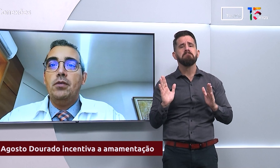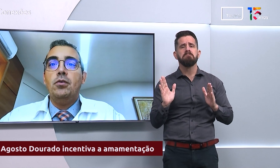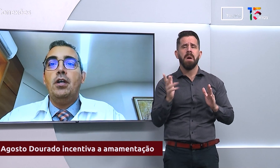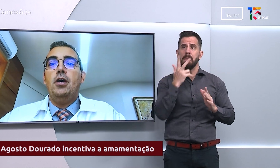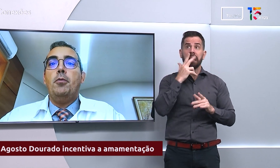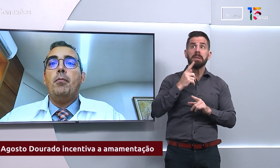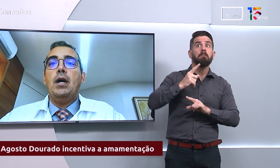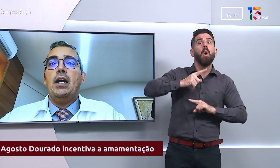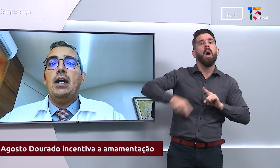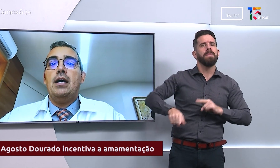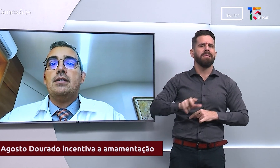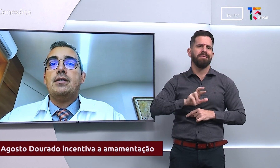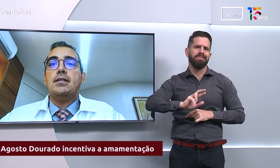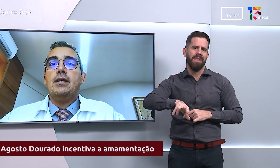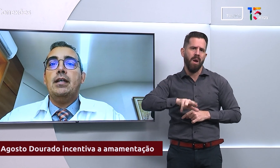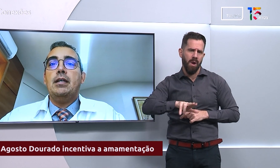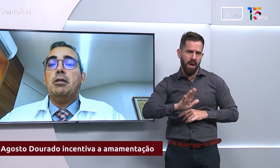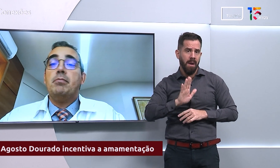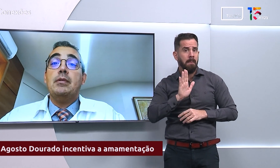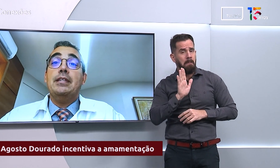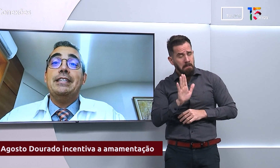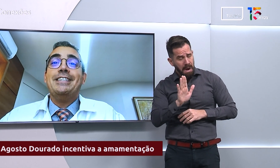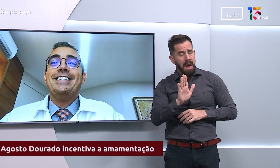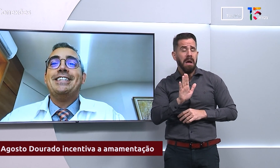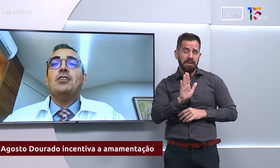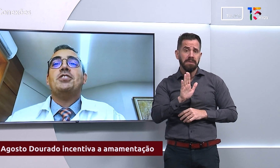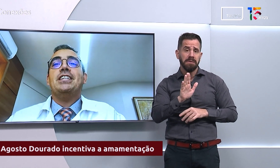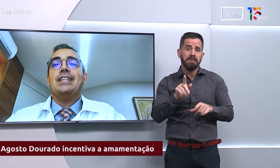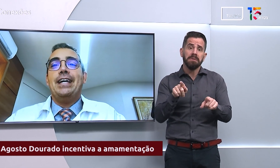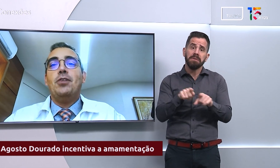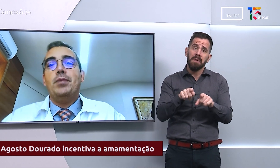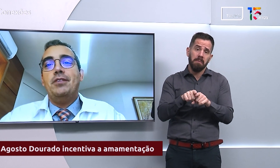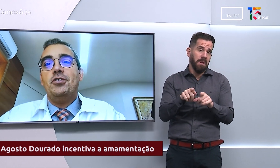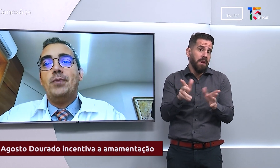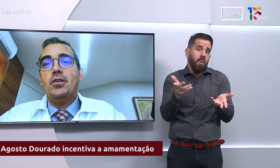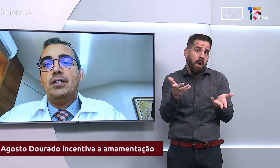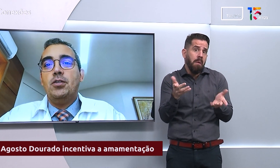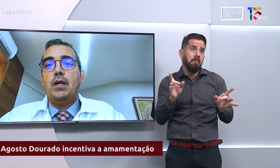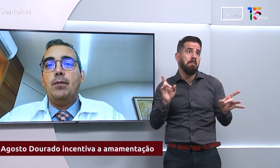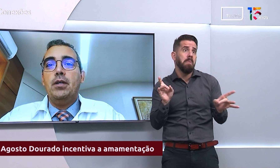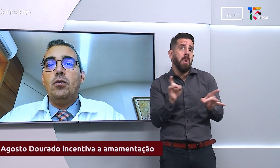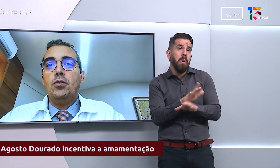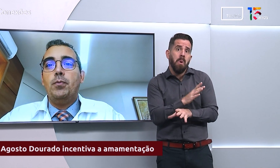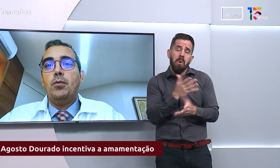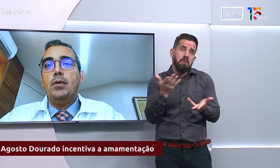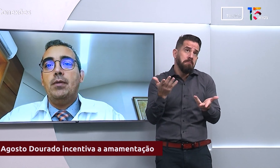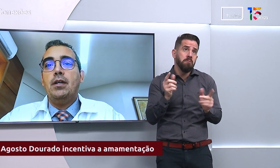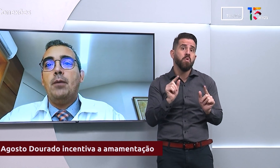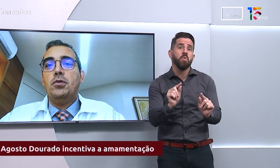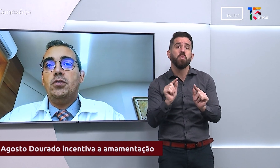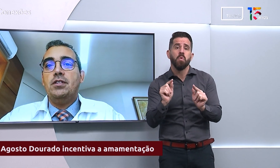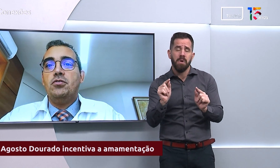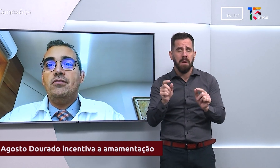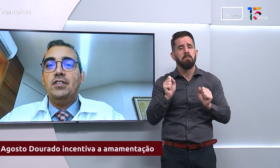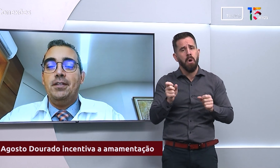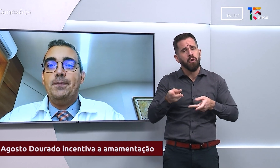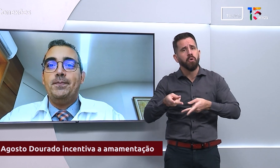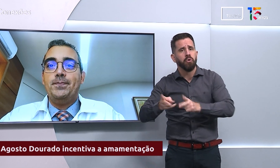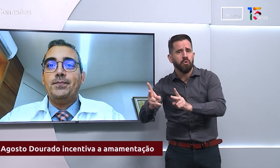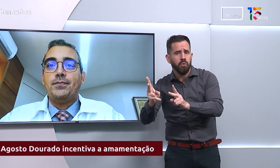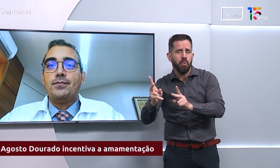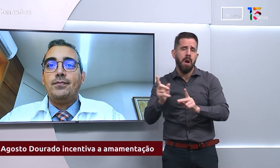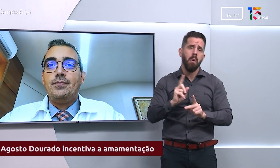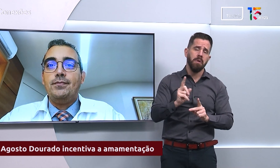é proibido, mas não se entrega um benefício maior tanto para a mãe quanto para o bebê após 2 anos de